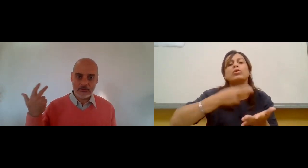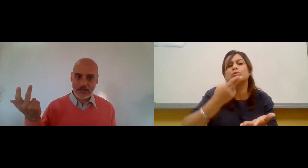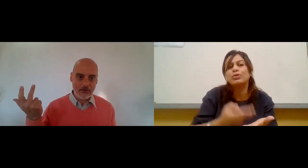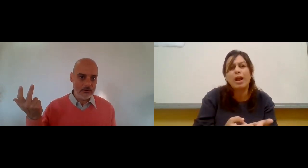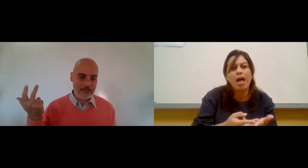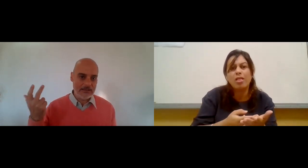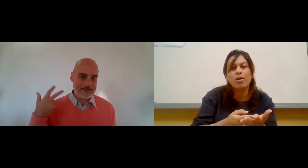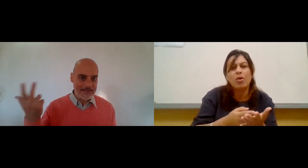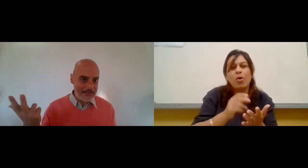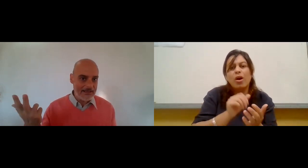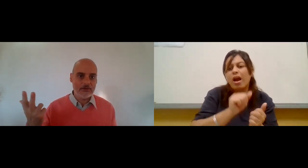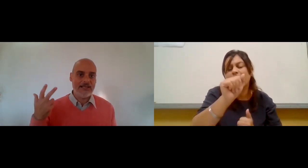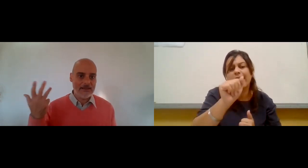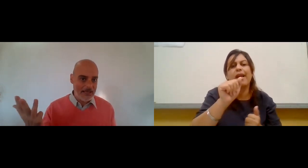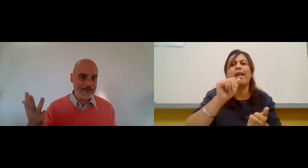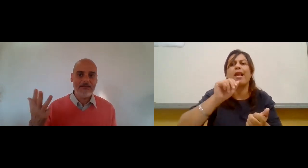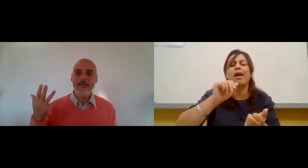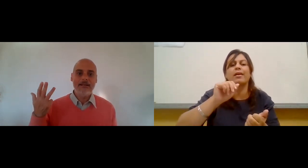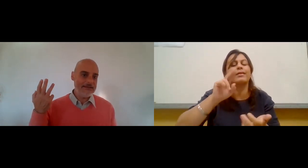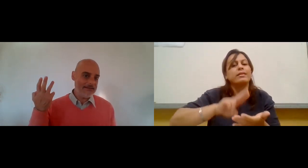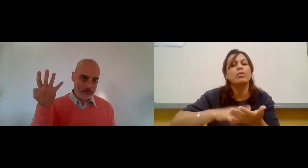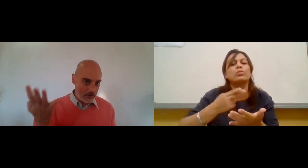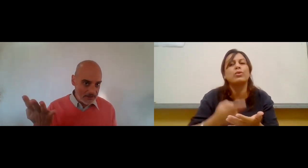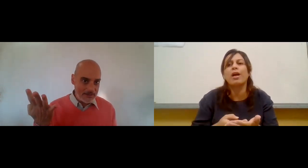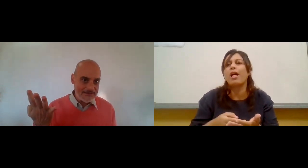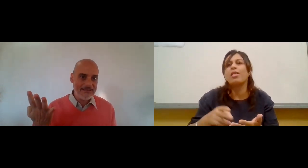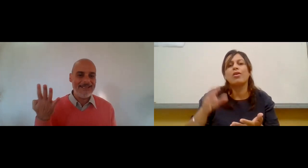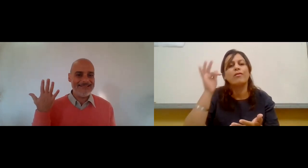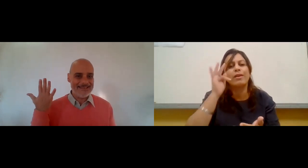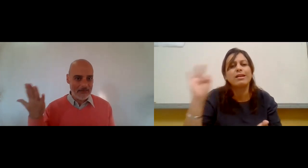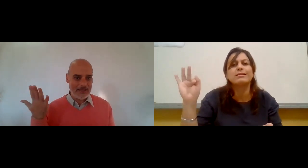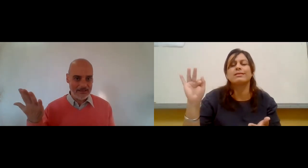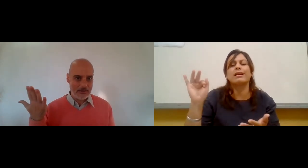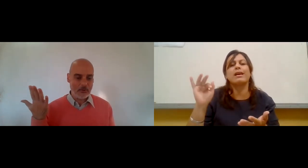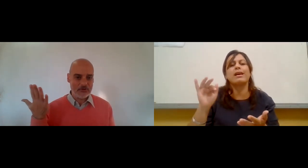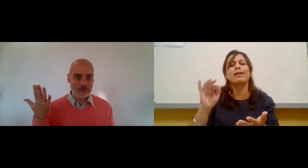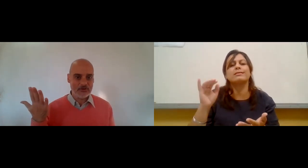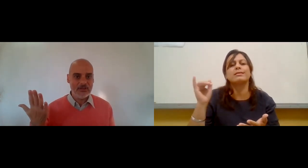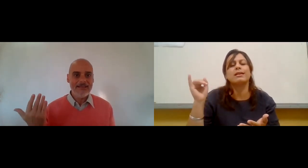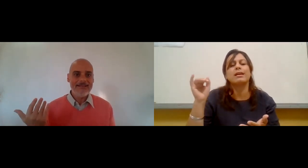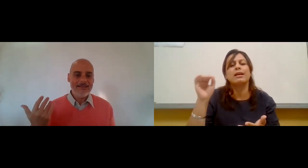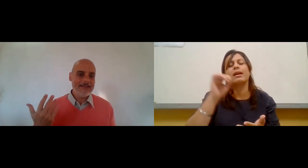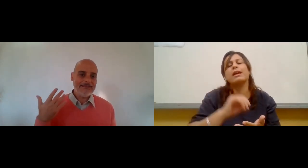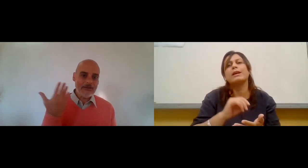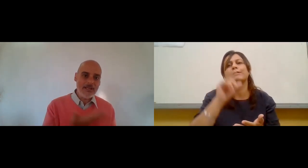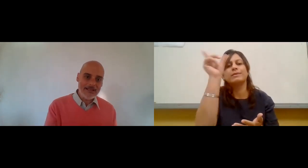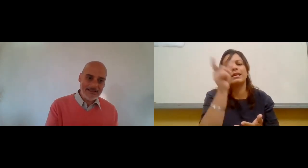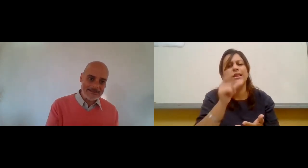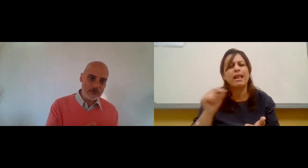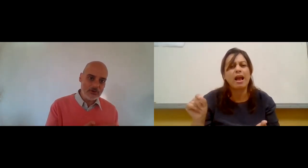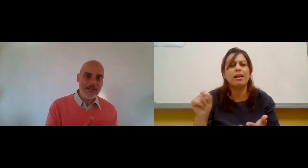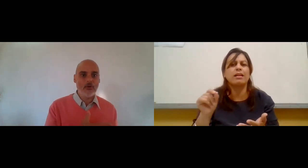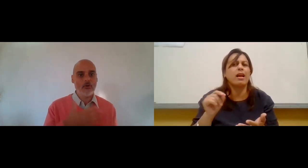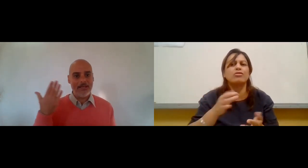ni traductorado en italiano, ni alemán, ni traductorado en lengua de señas, enseñamos la lengua. Por eso nosotros, tanto las